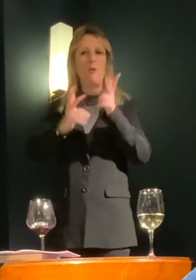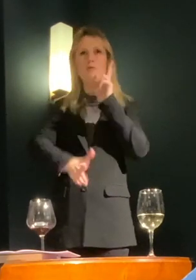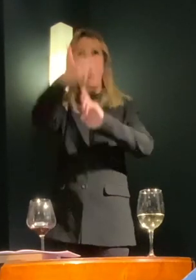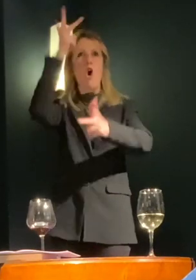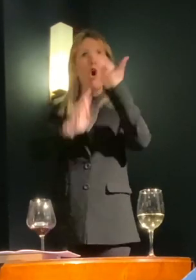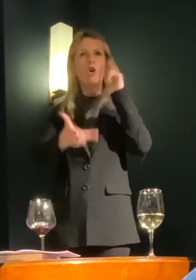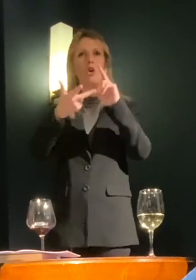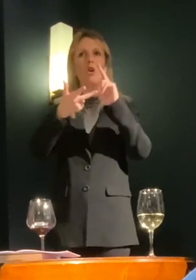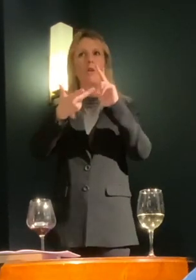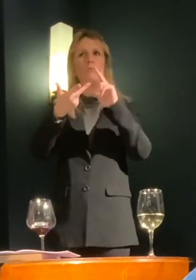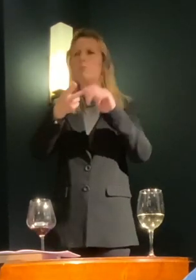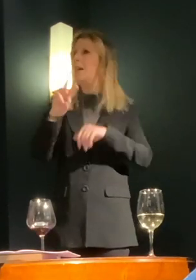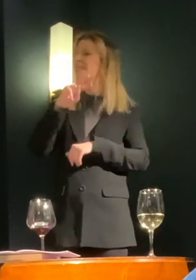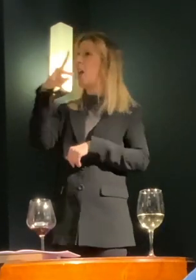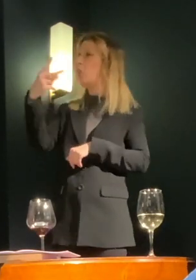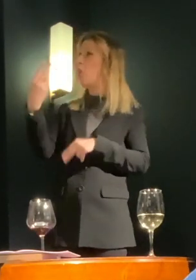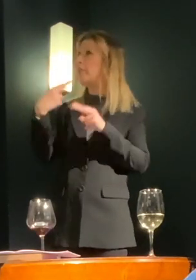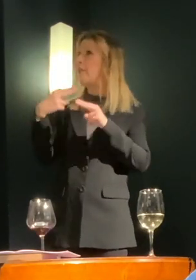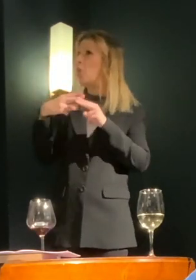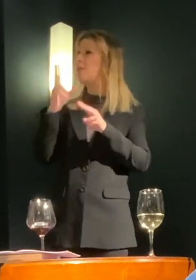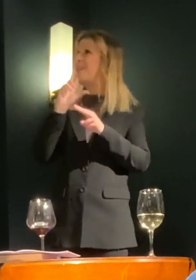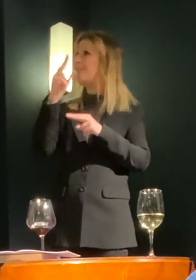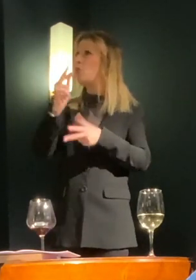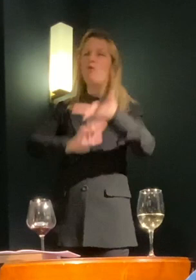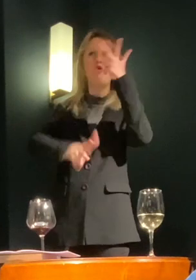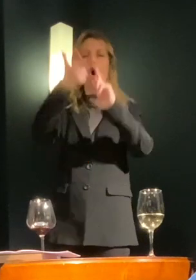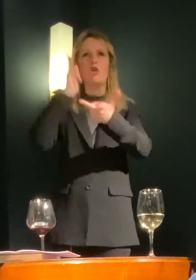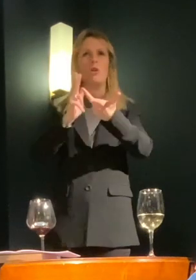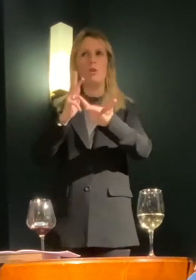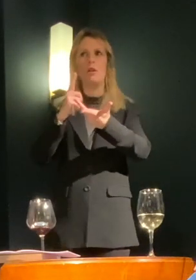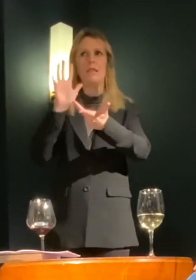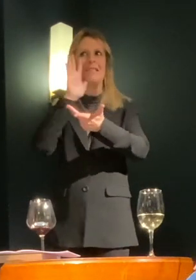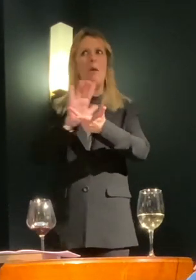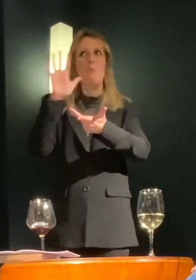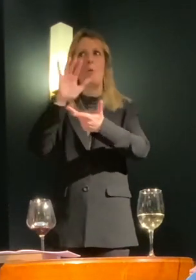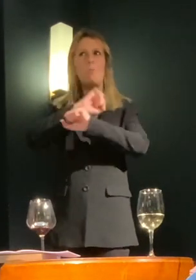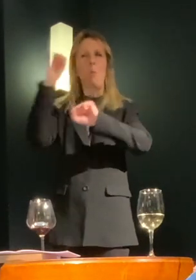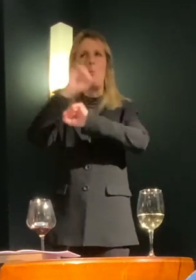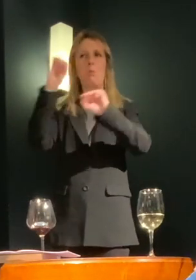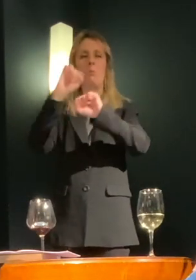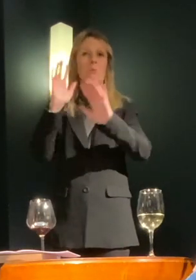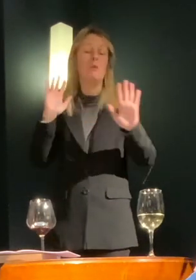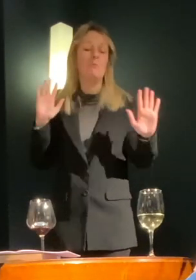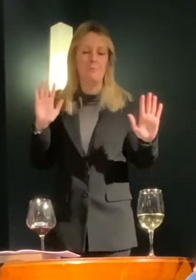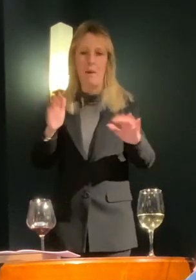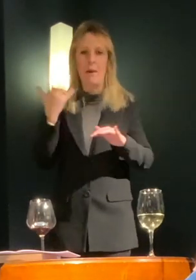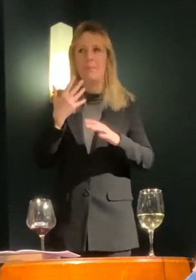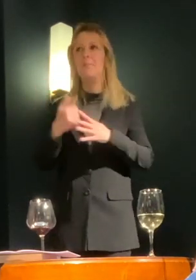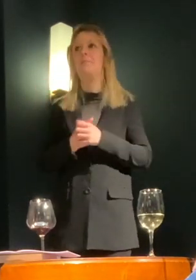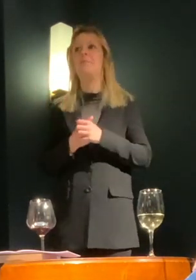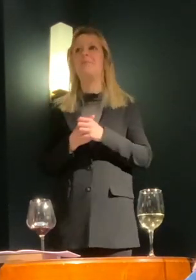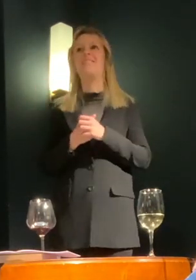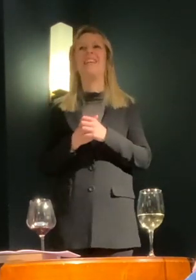un piromane. Adesso parliamone, non ci sono ancora libri, quindi per ora poi... No, però c'è tanto legno, no, non fare niente.